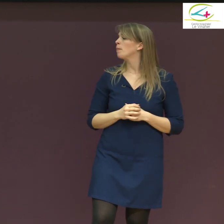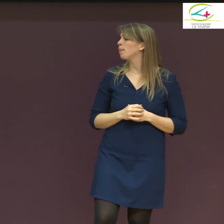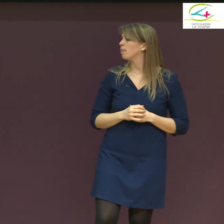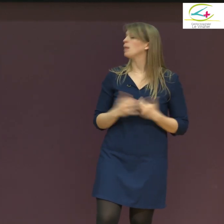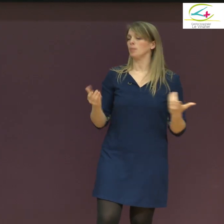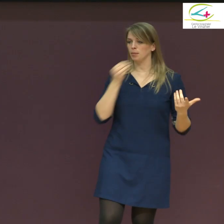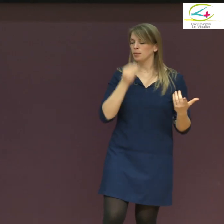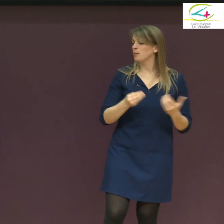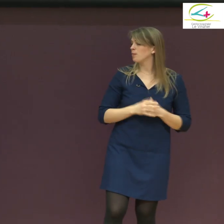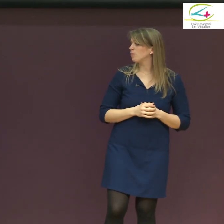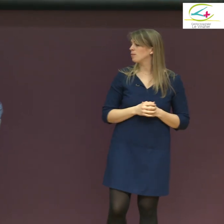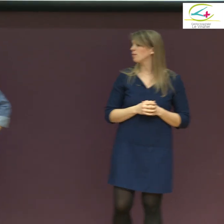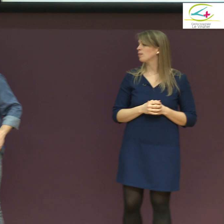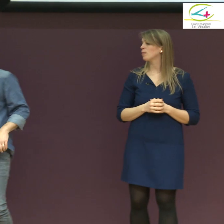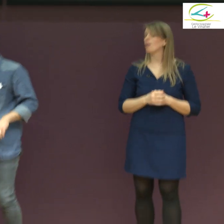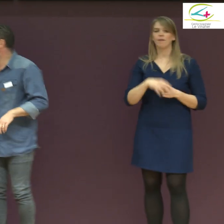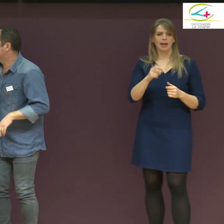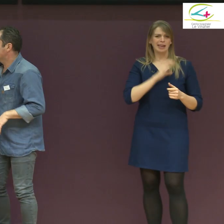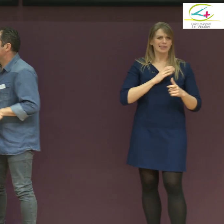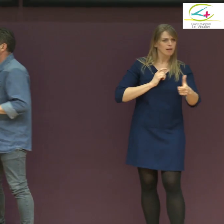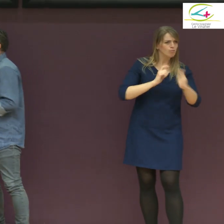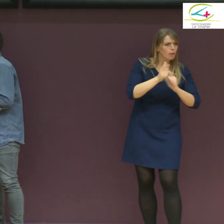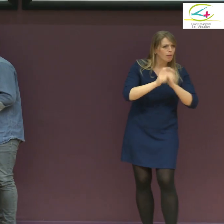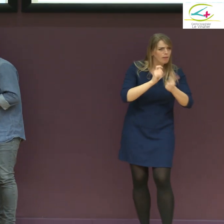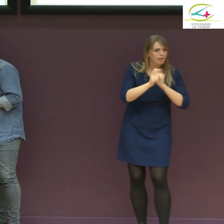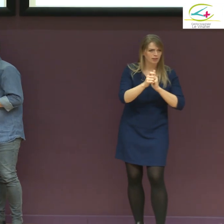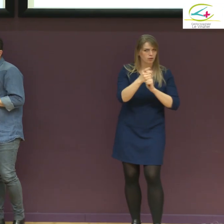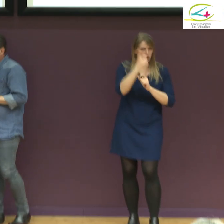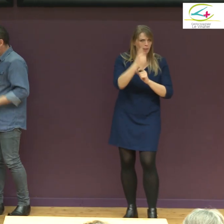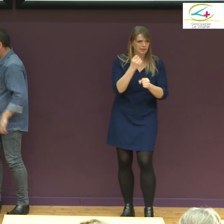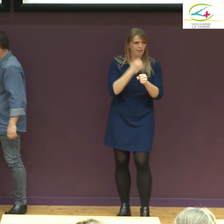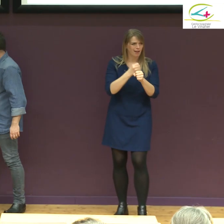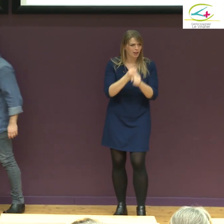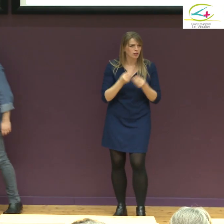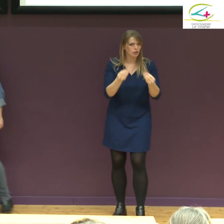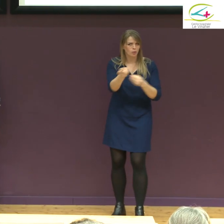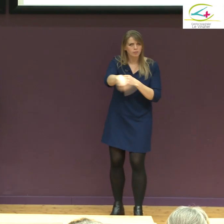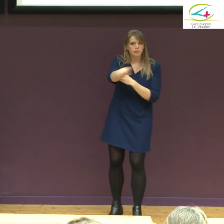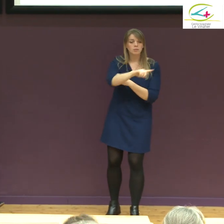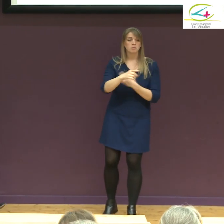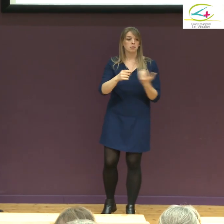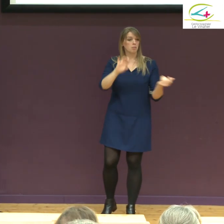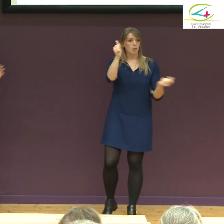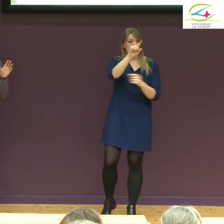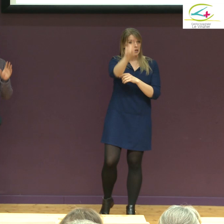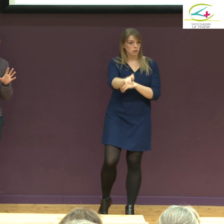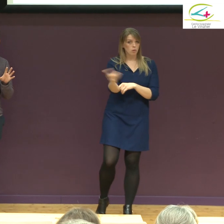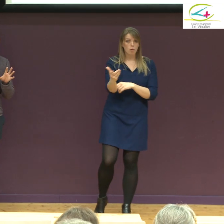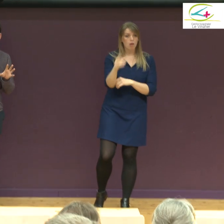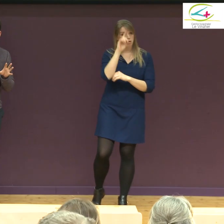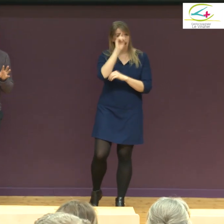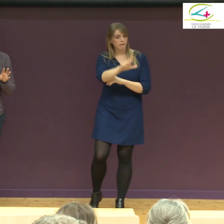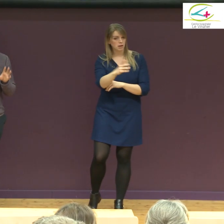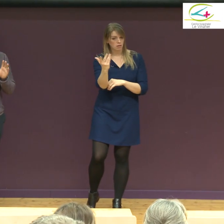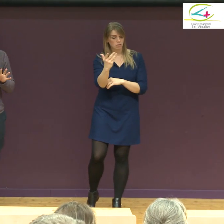Ça marche plus. On vous a dit qu'on allait être interactif, donc vous allez commencer à travailler. Première question, à votre avis, est-ce que le taux de